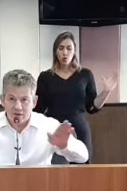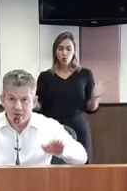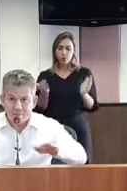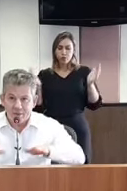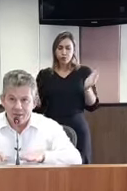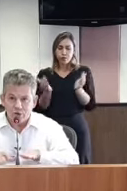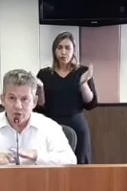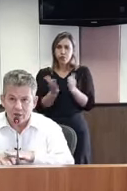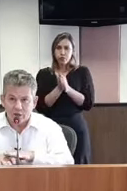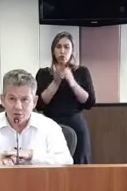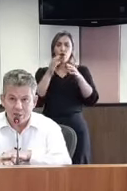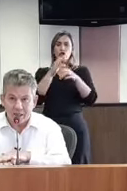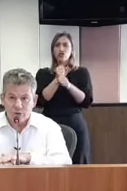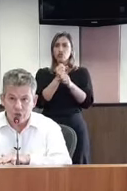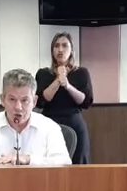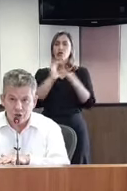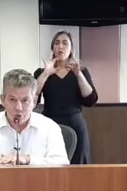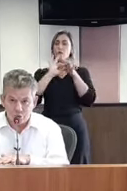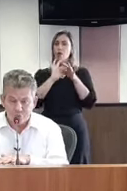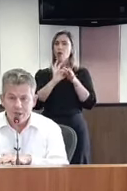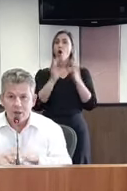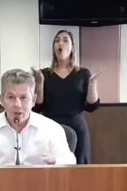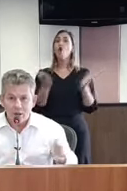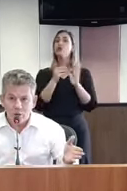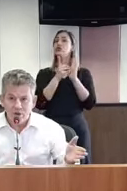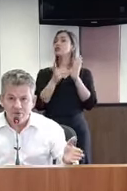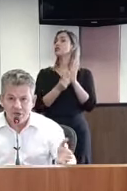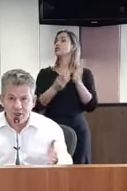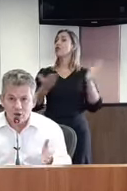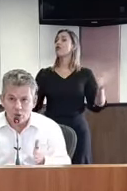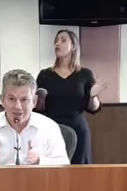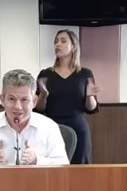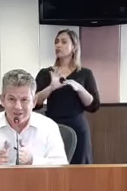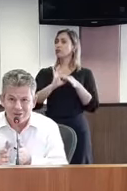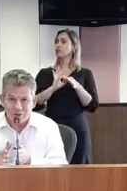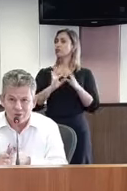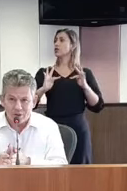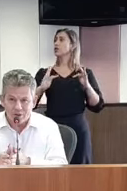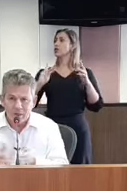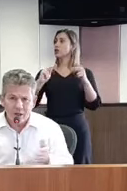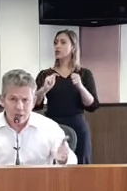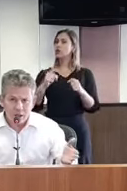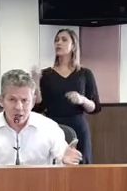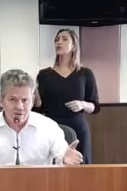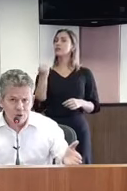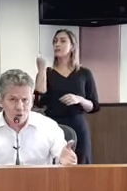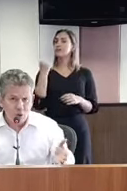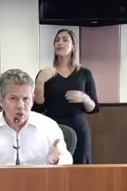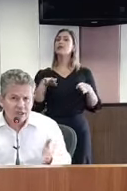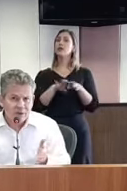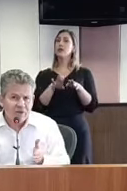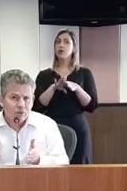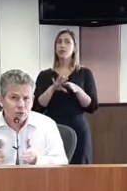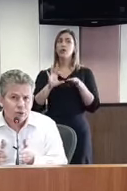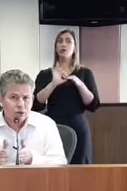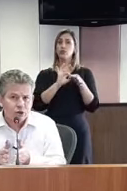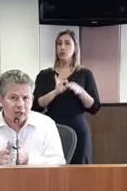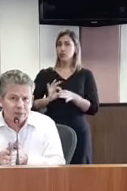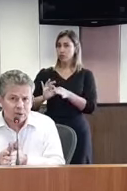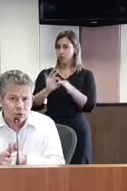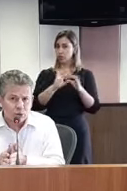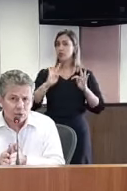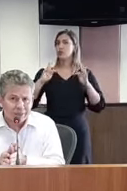Então, vale apenas o decreto publicado no dia de hoje. Ele unifica todas as decisões. Ele vincula as prefeituras